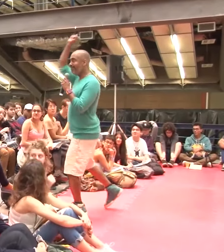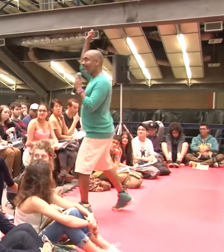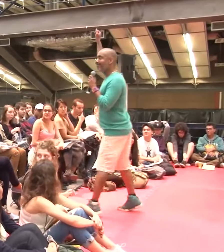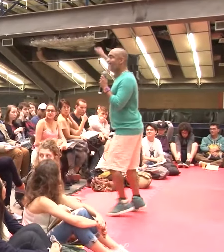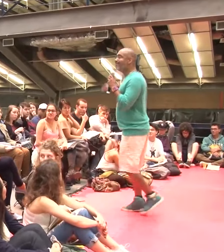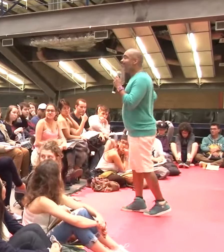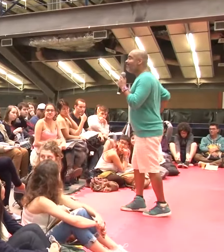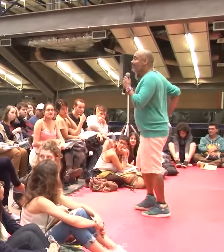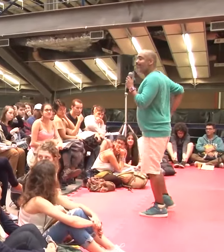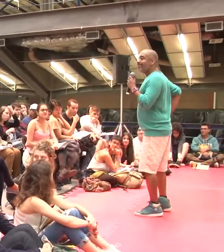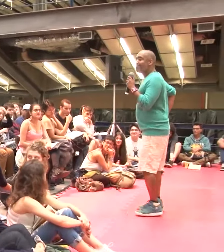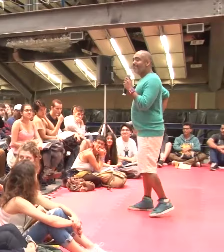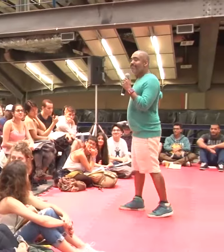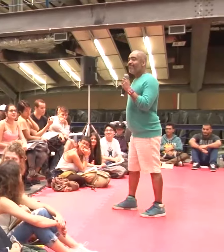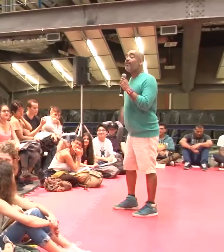Bren.